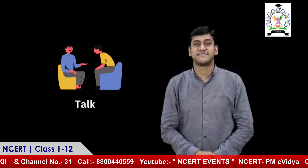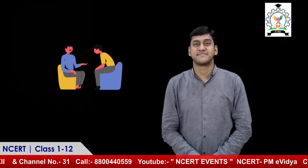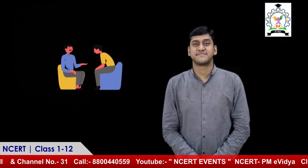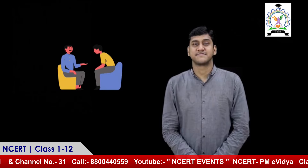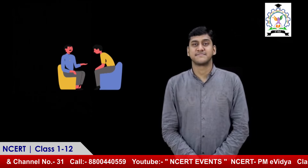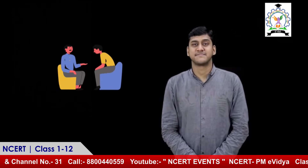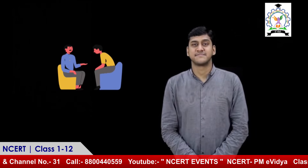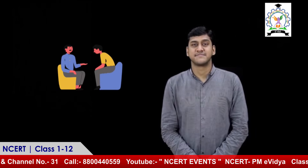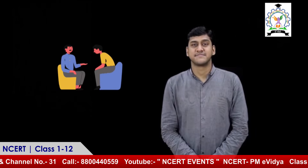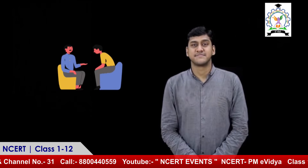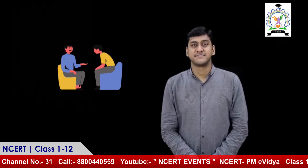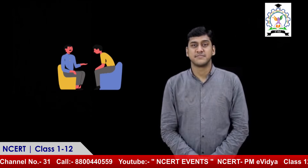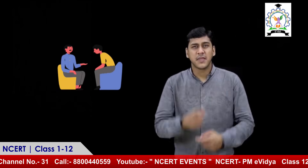बात करना,